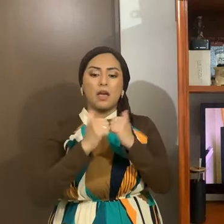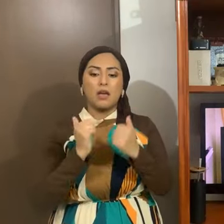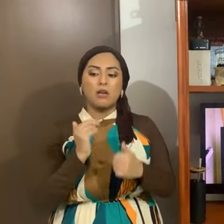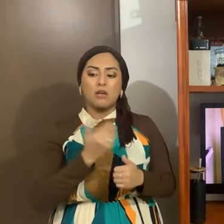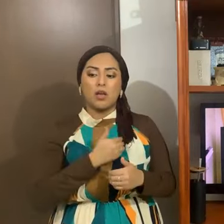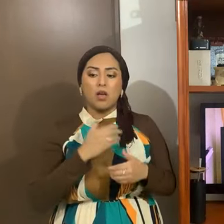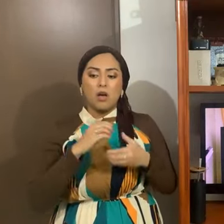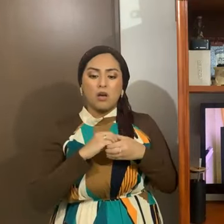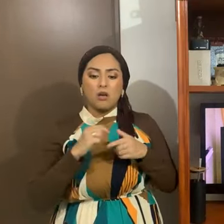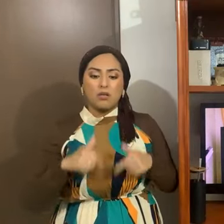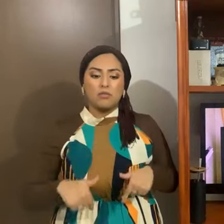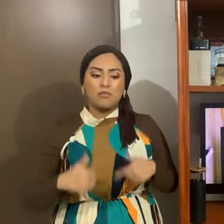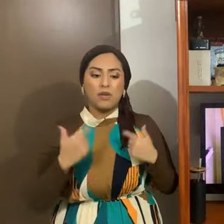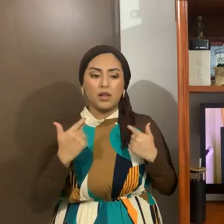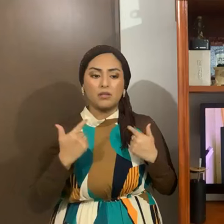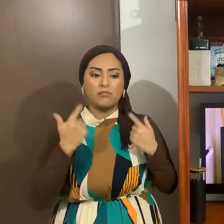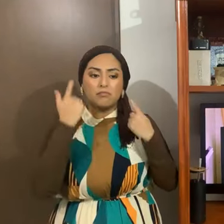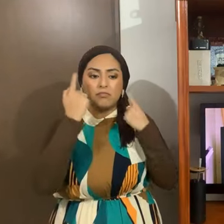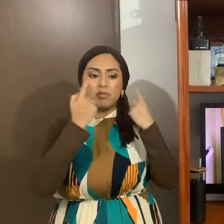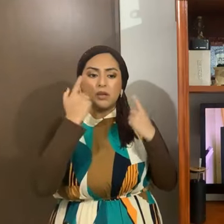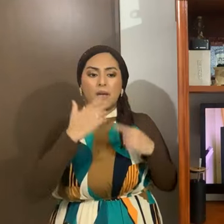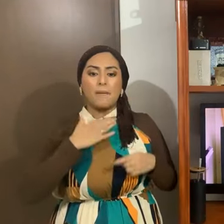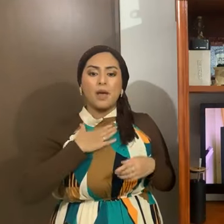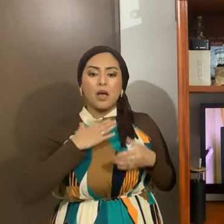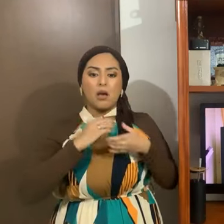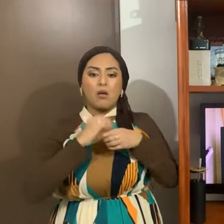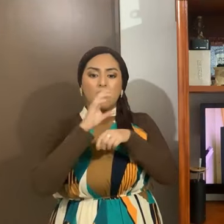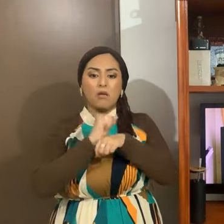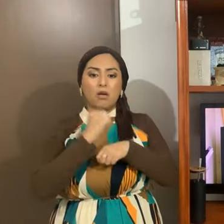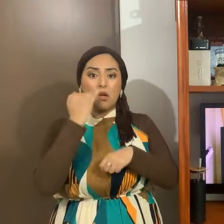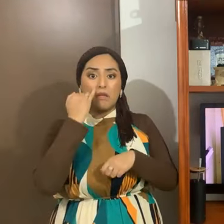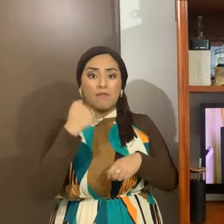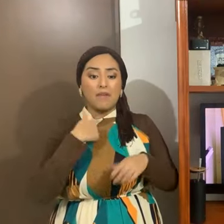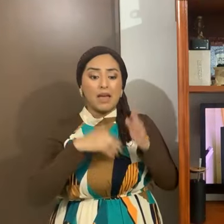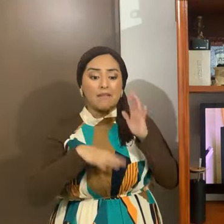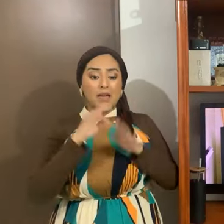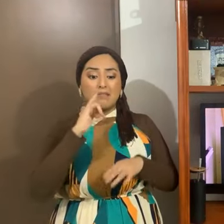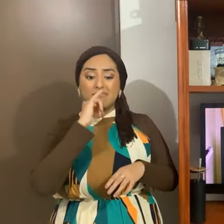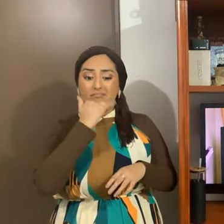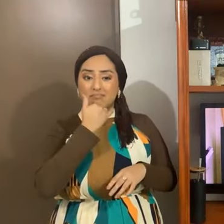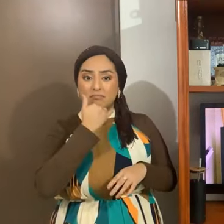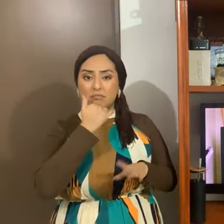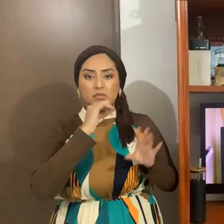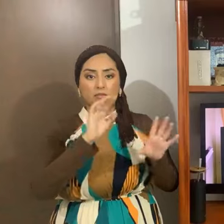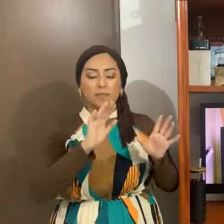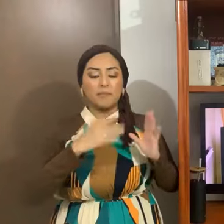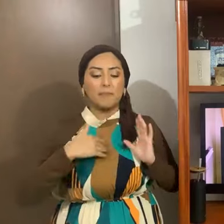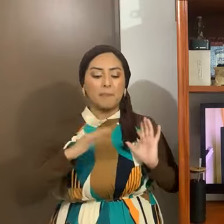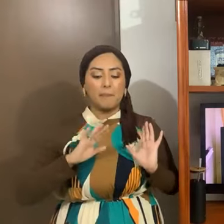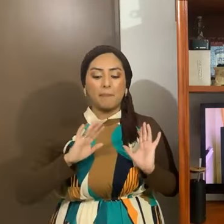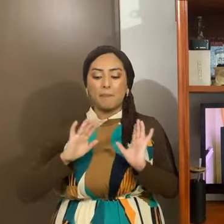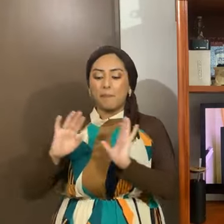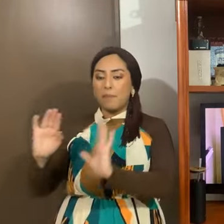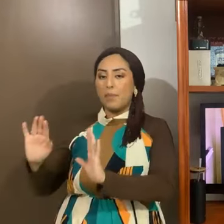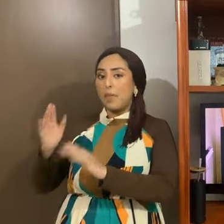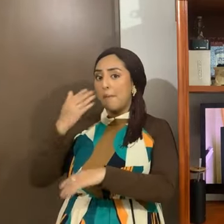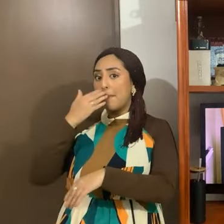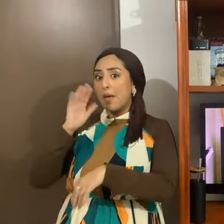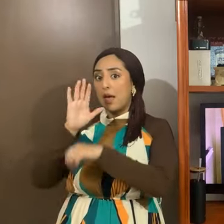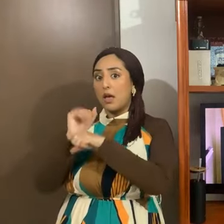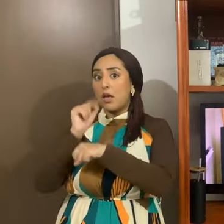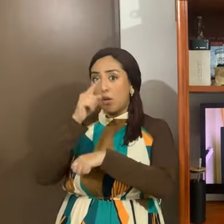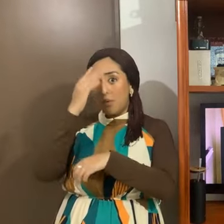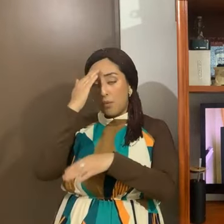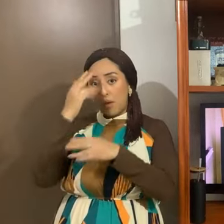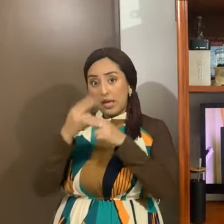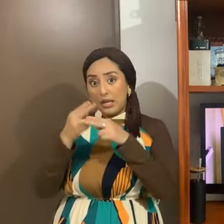vida, analizar nuestros hábitos y si encontramos un mal hábito, apartarnos, porque ese mal hábito, ¿saben cómo